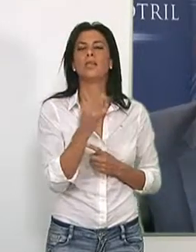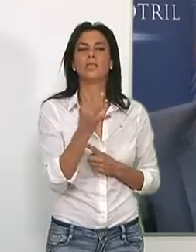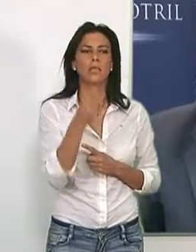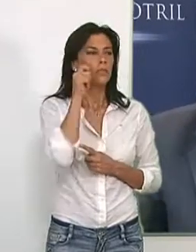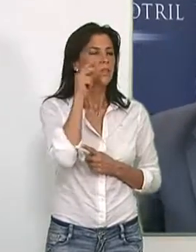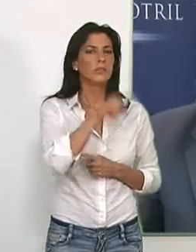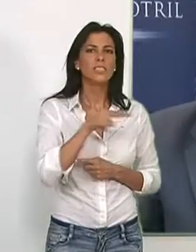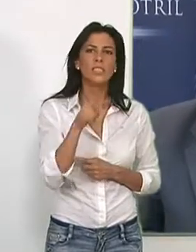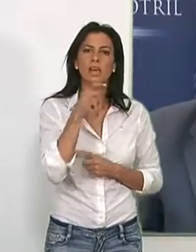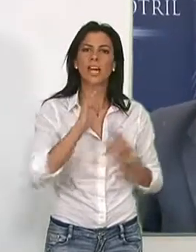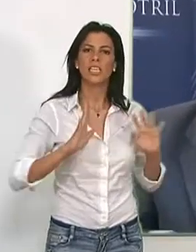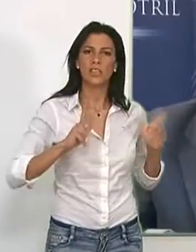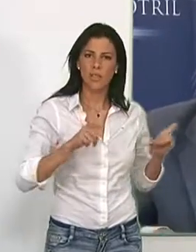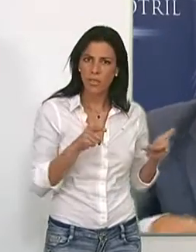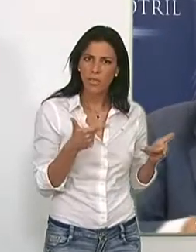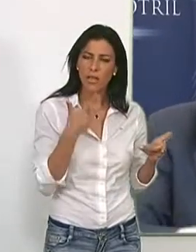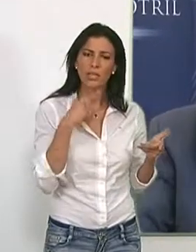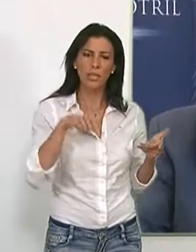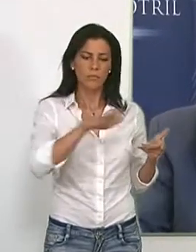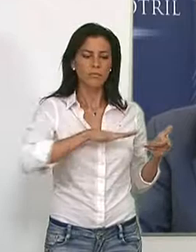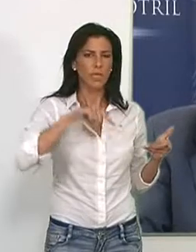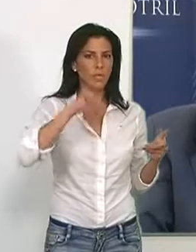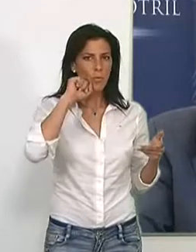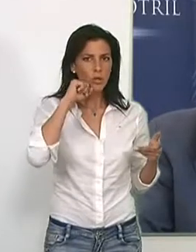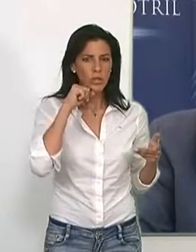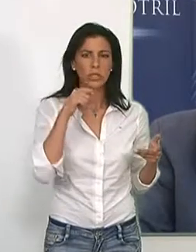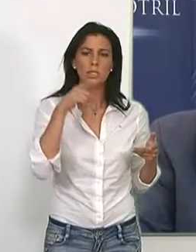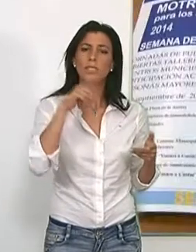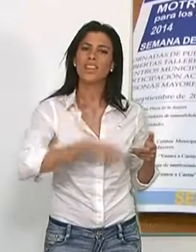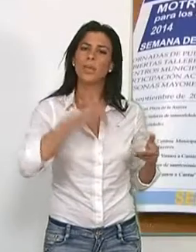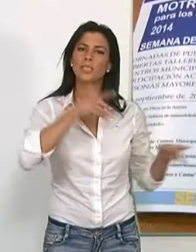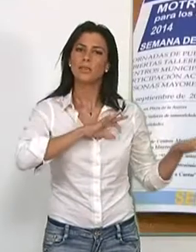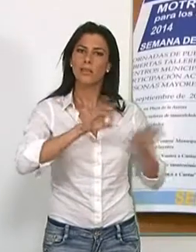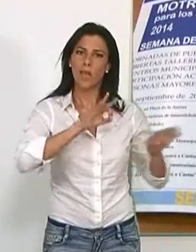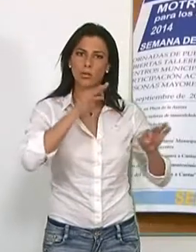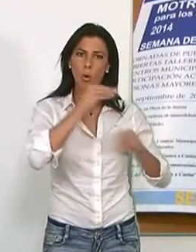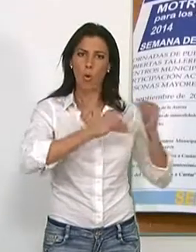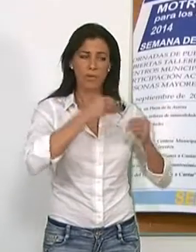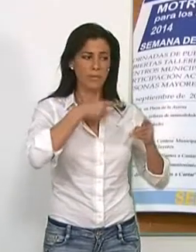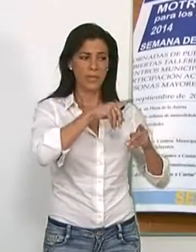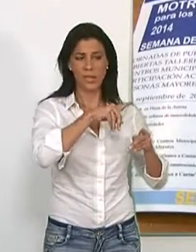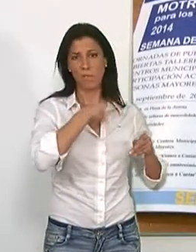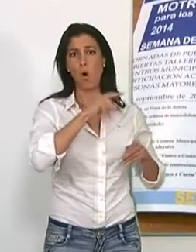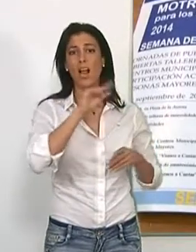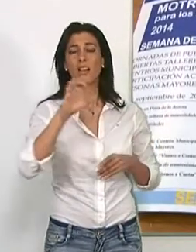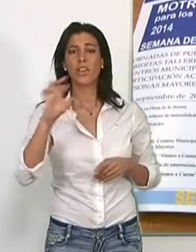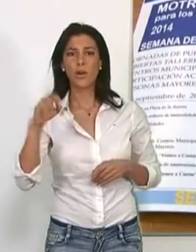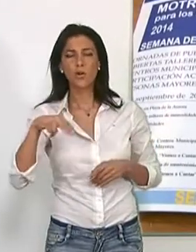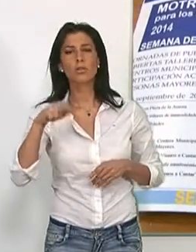encuentra una visita a las distintas residencias de aquí de la localidad de motril representación es teatrales en el teatro Calderón y la celebración